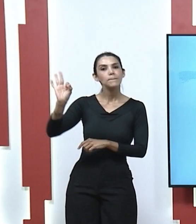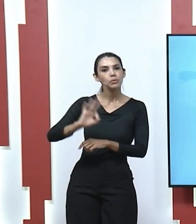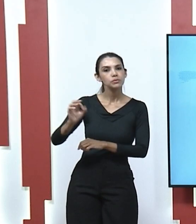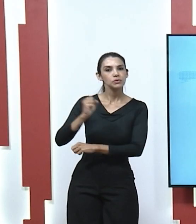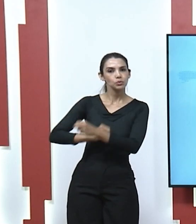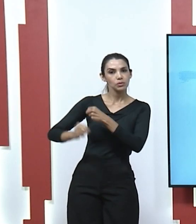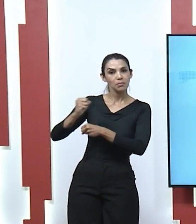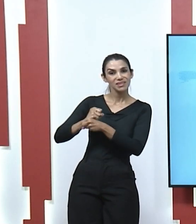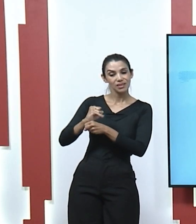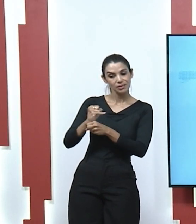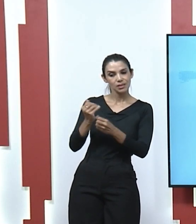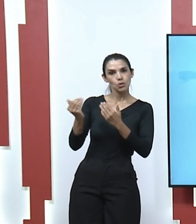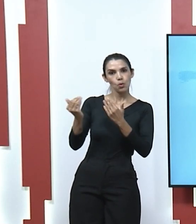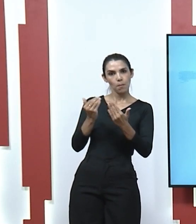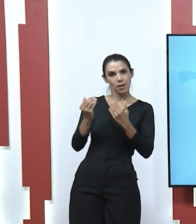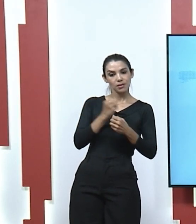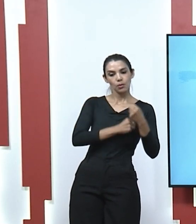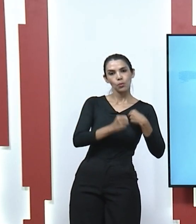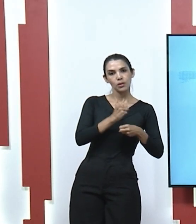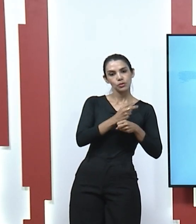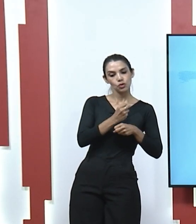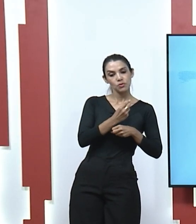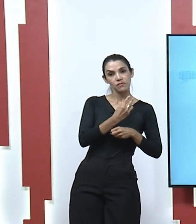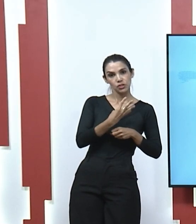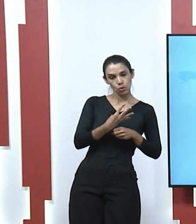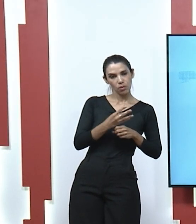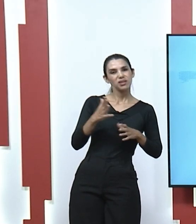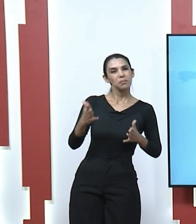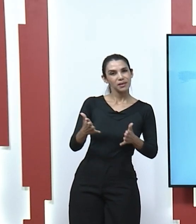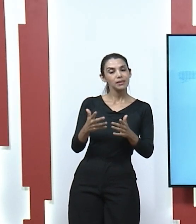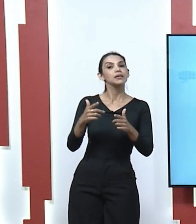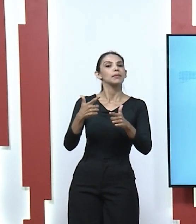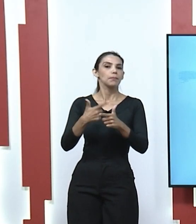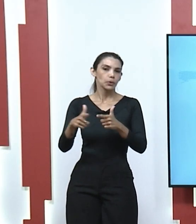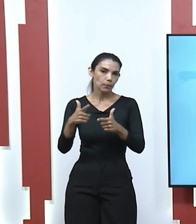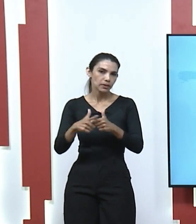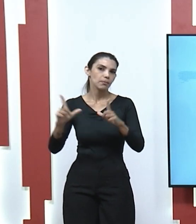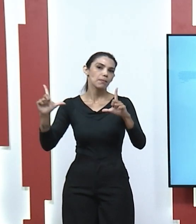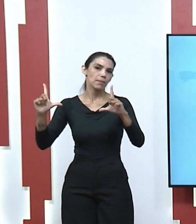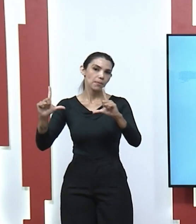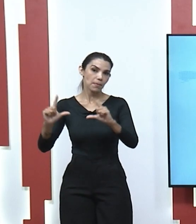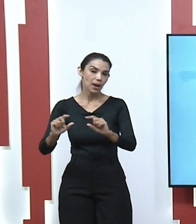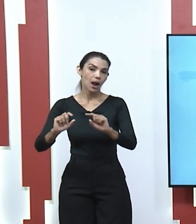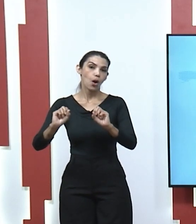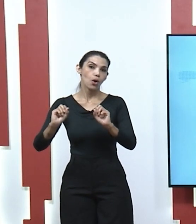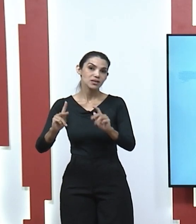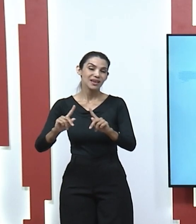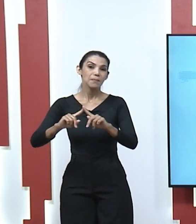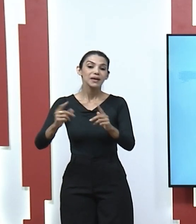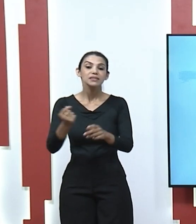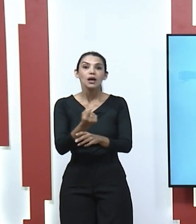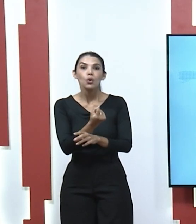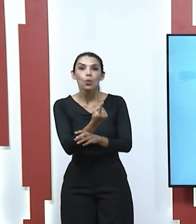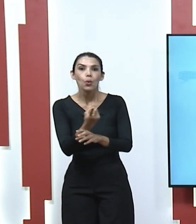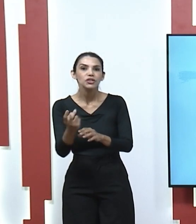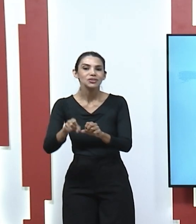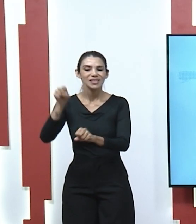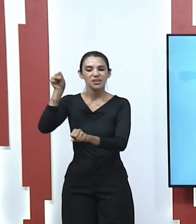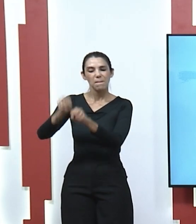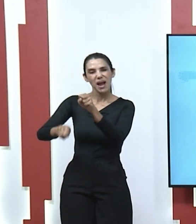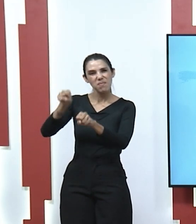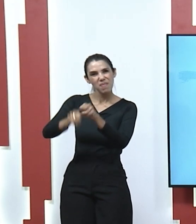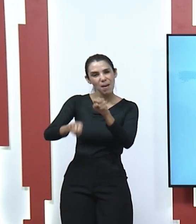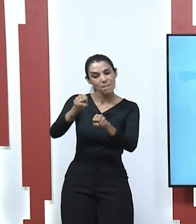com 2024. Mas, mesmo com a redução dos registros, o número de assassinatos no